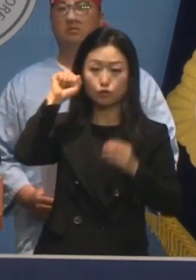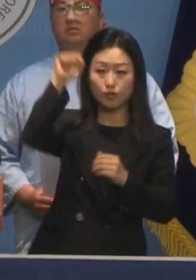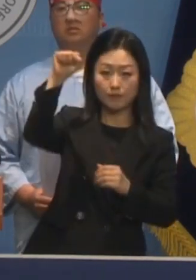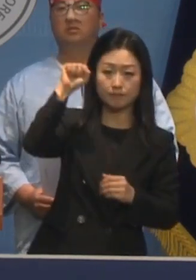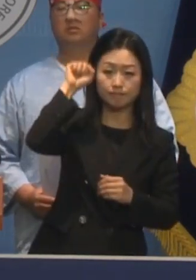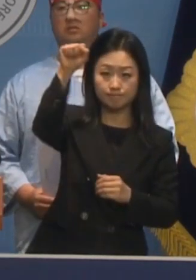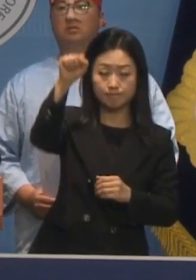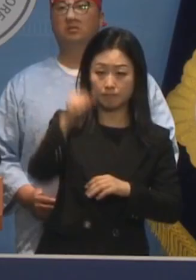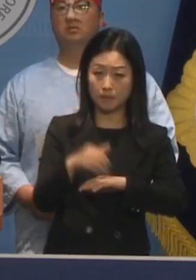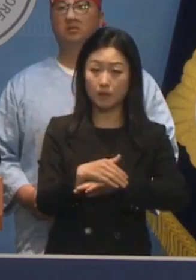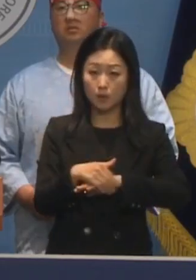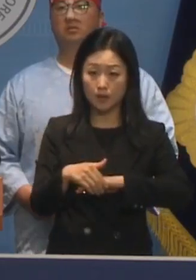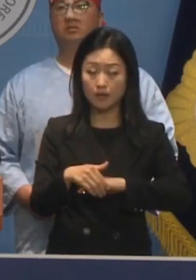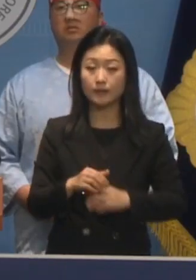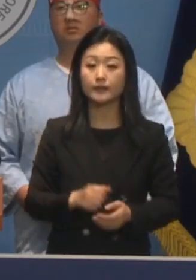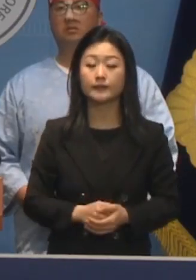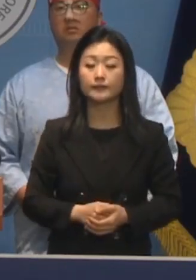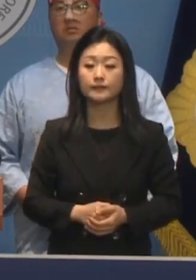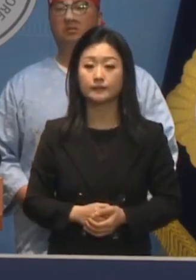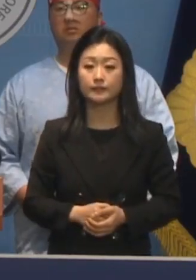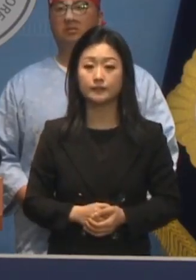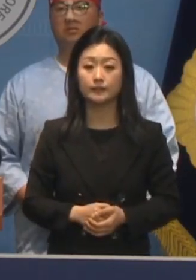예정입니다.